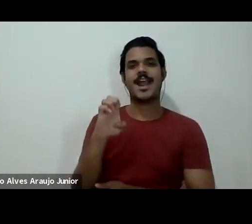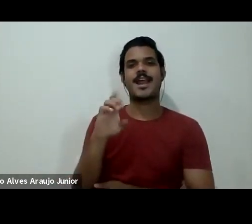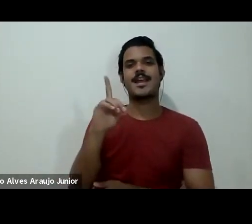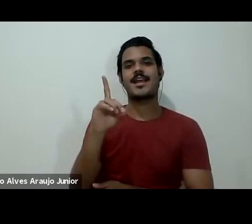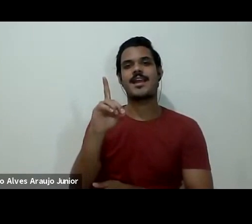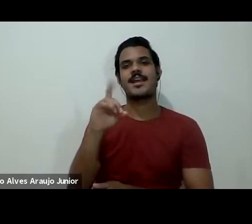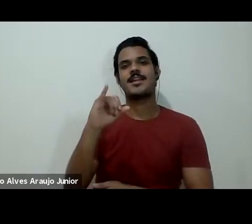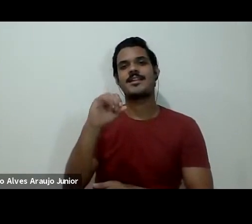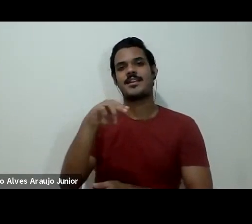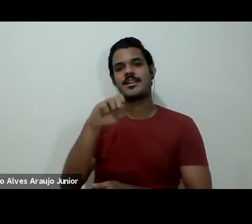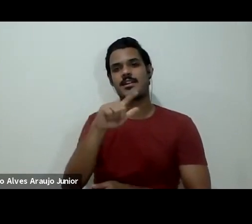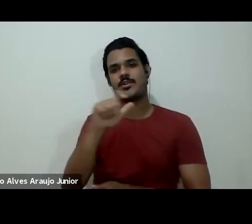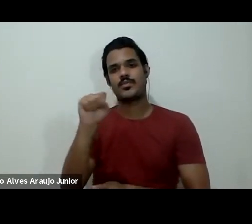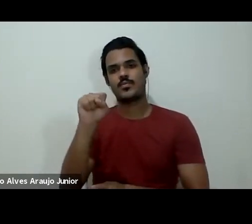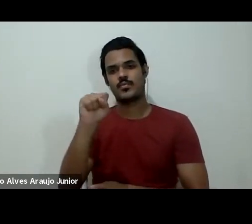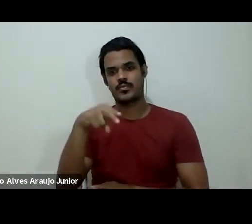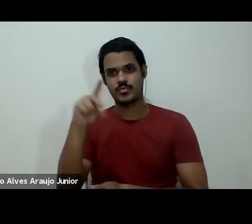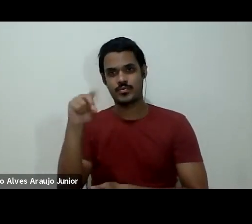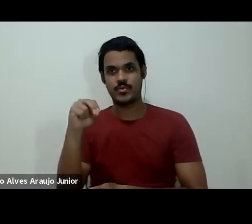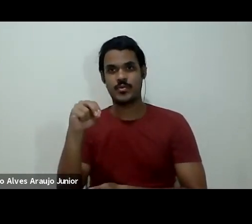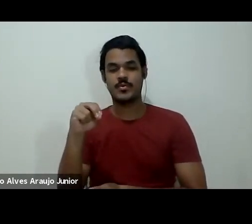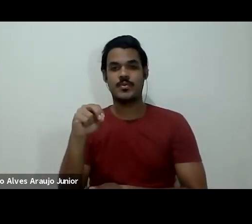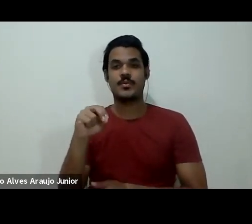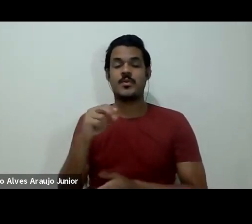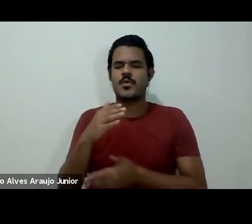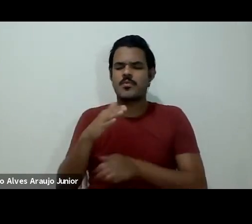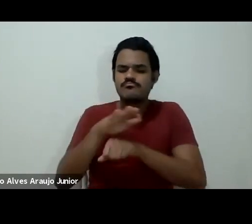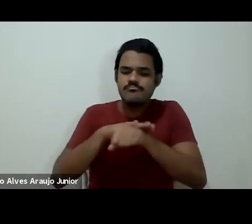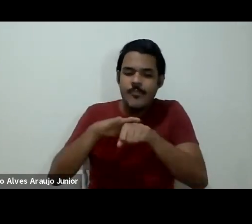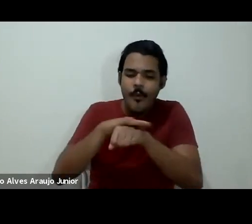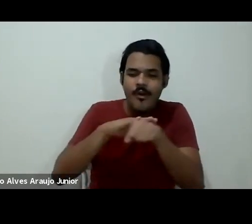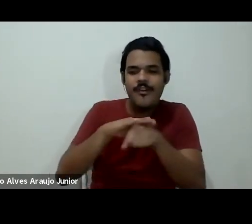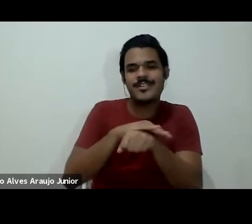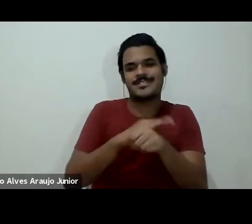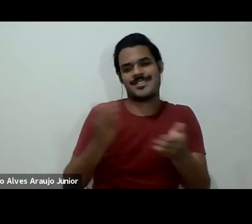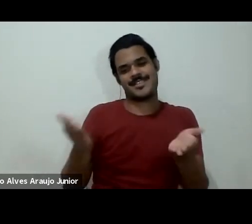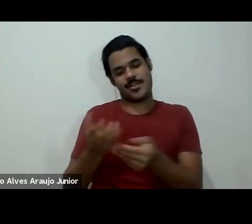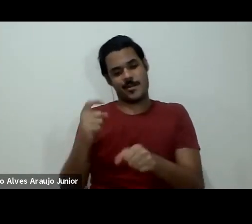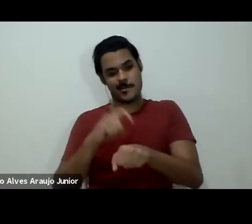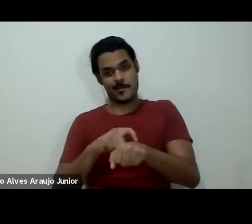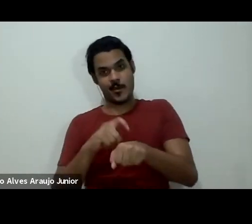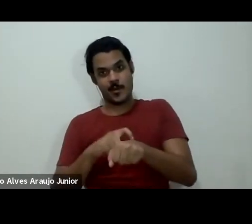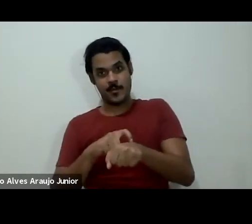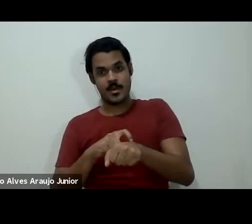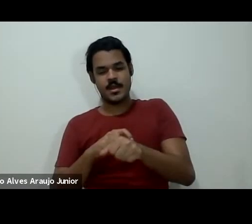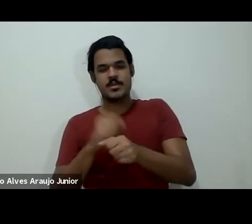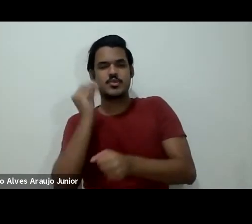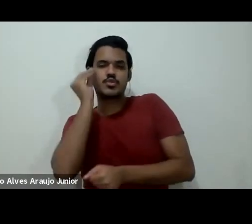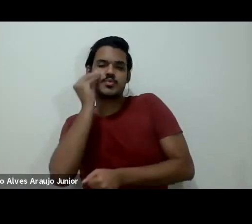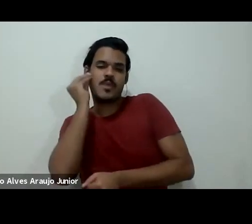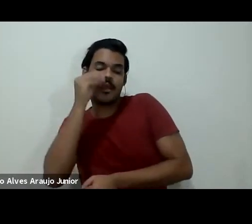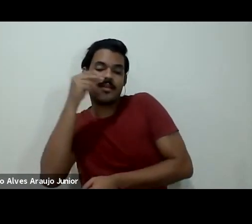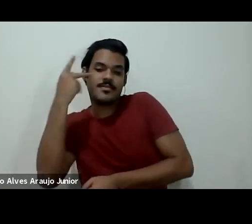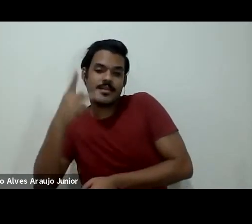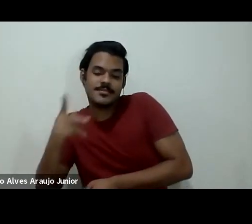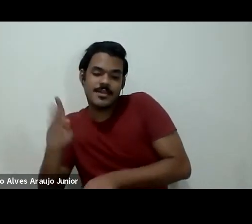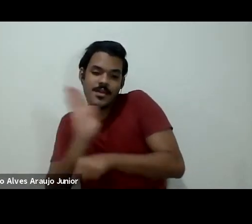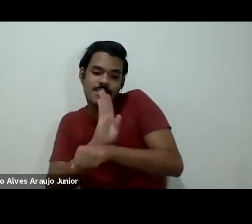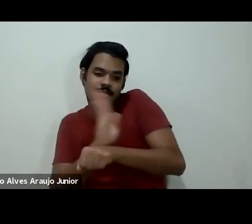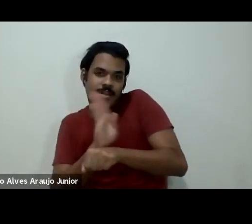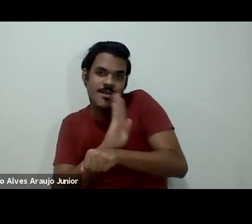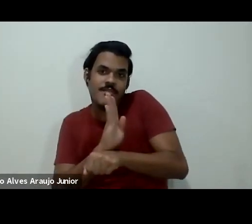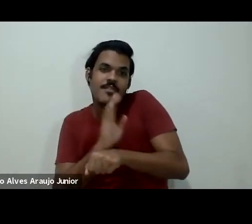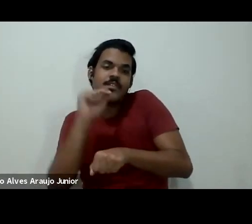para conversar com a gente sobre sua experiência nesse trabalho de consultoria do filme Oriqui e